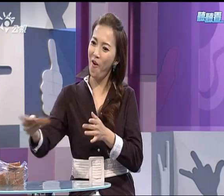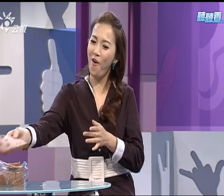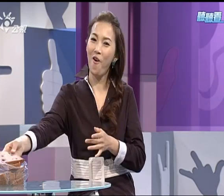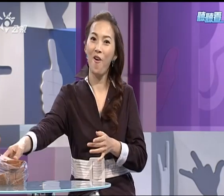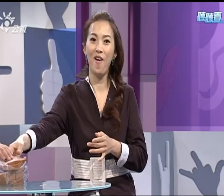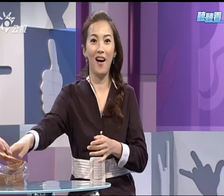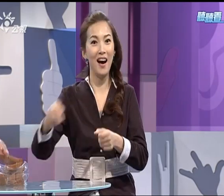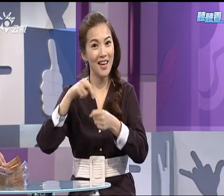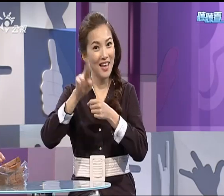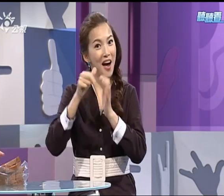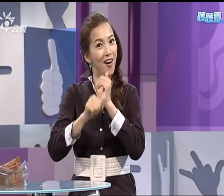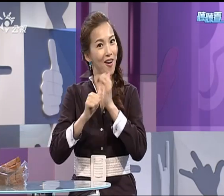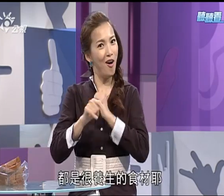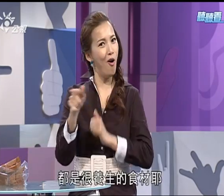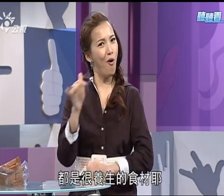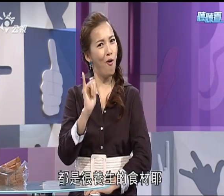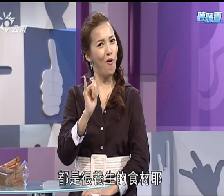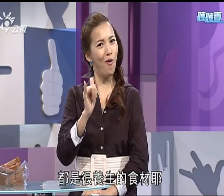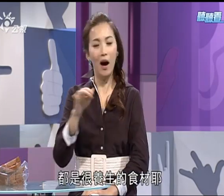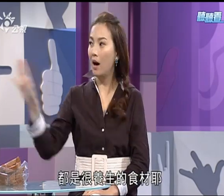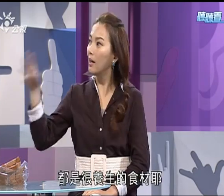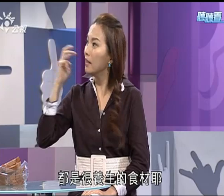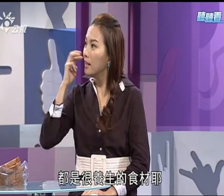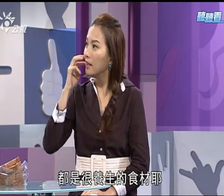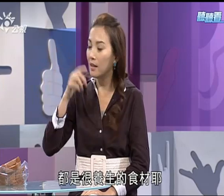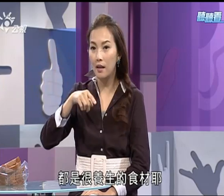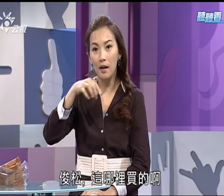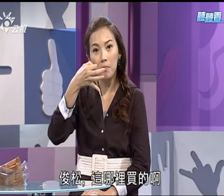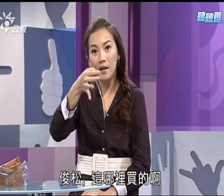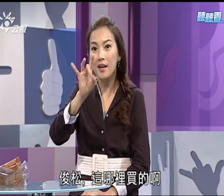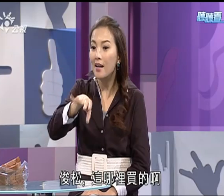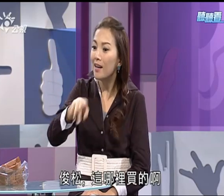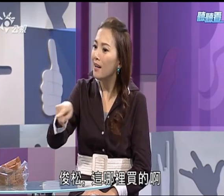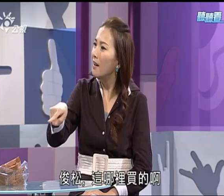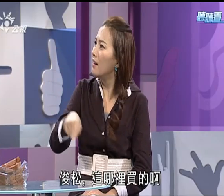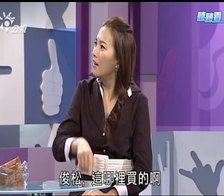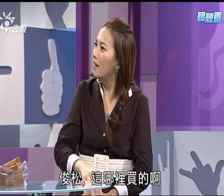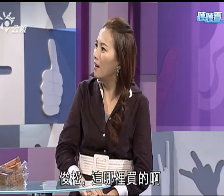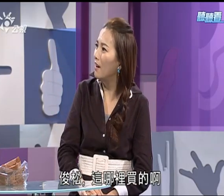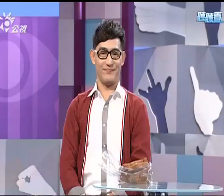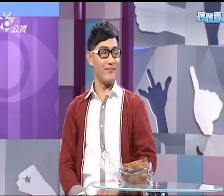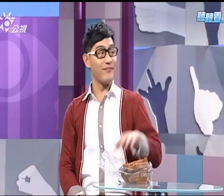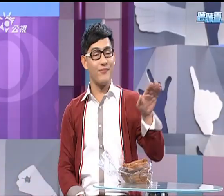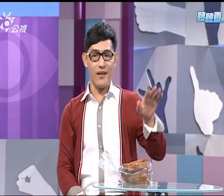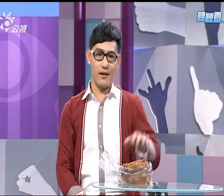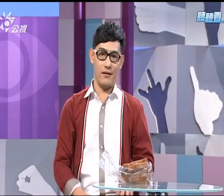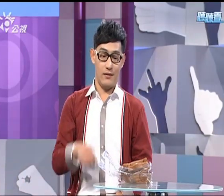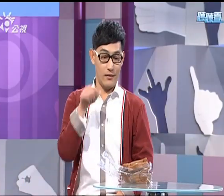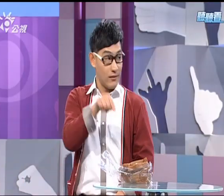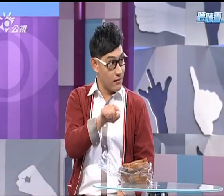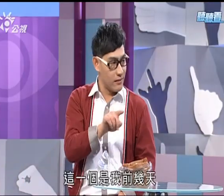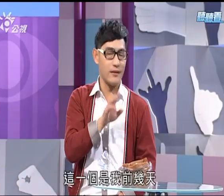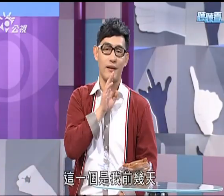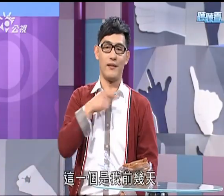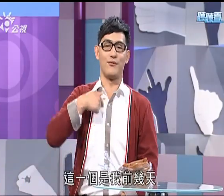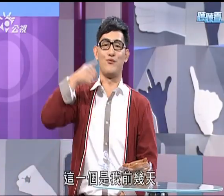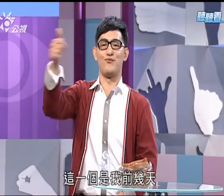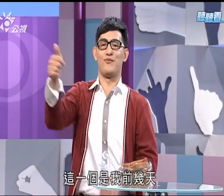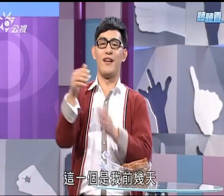哇，都是很养生的食材哎。俊松，这哪里买的？ 哎，这个是我